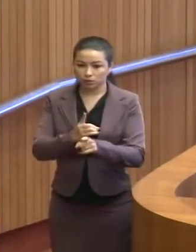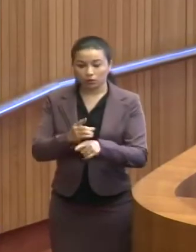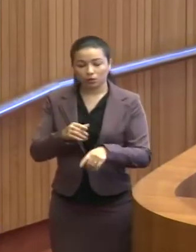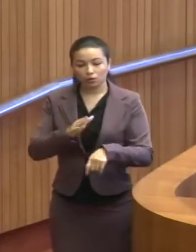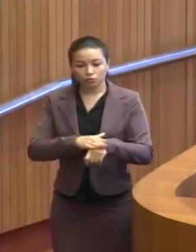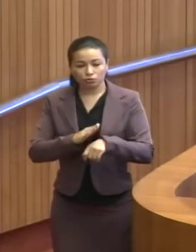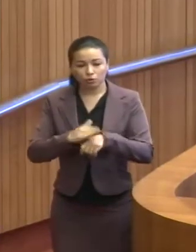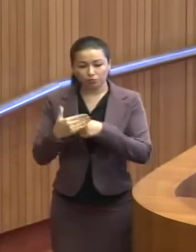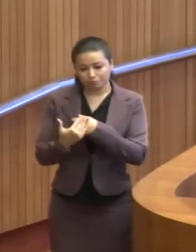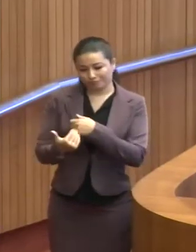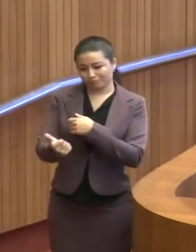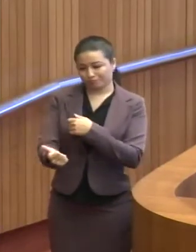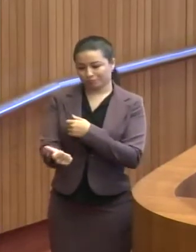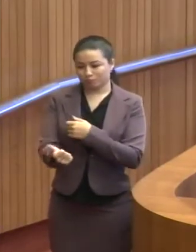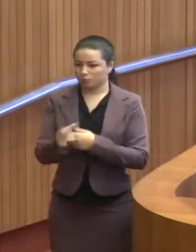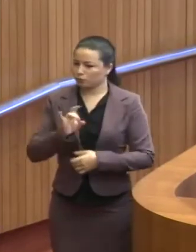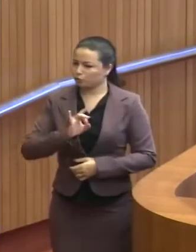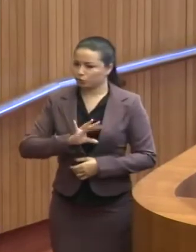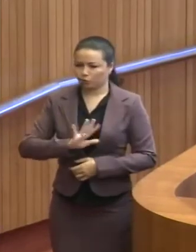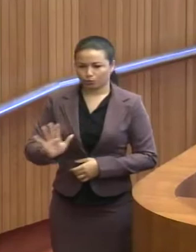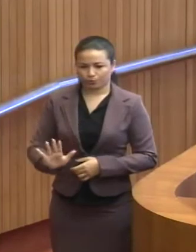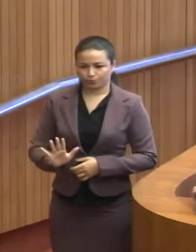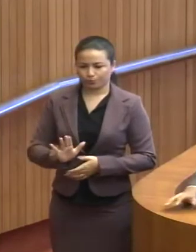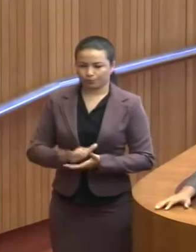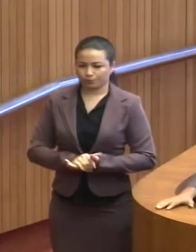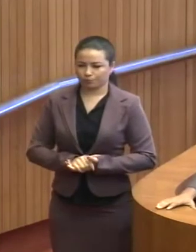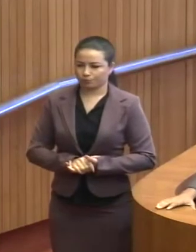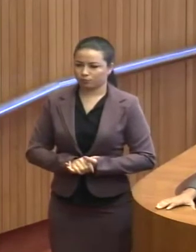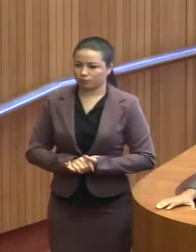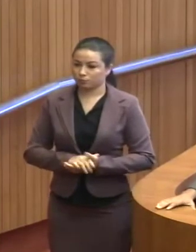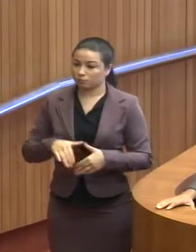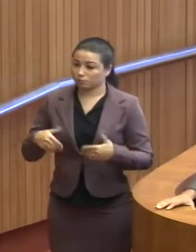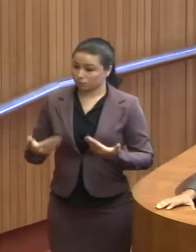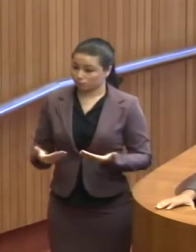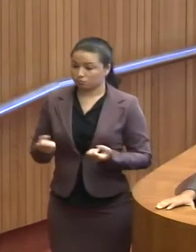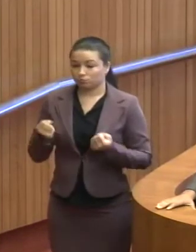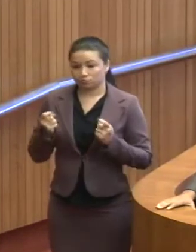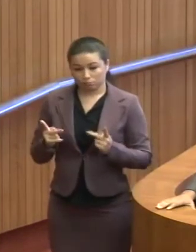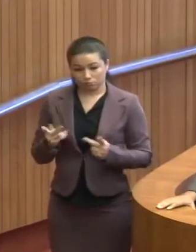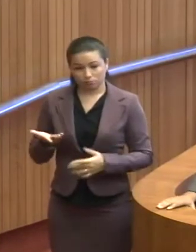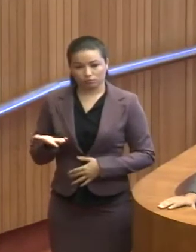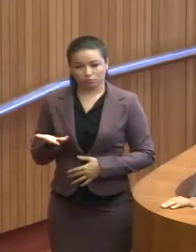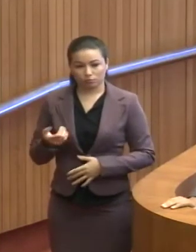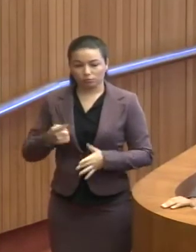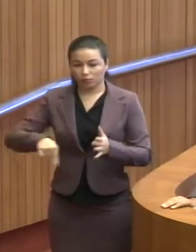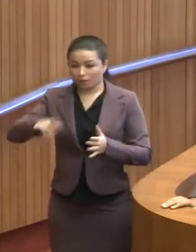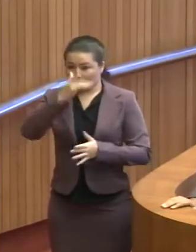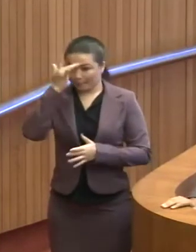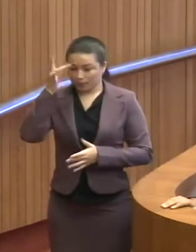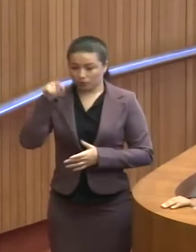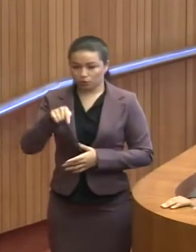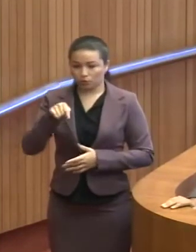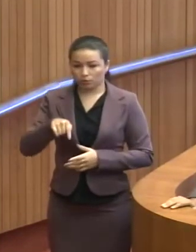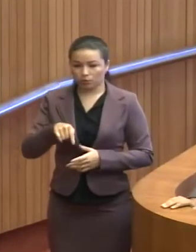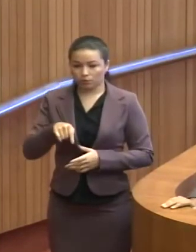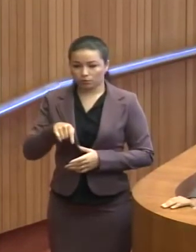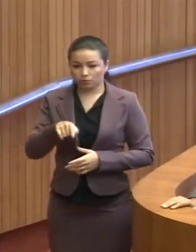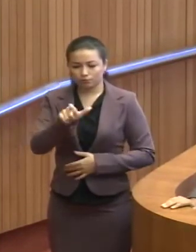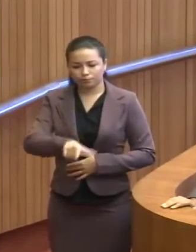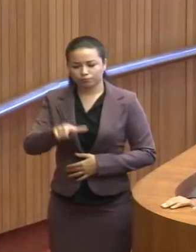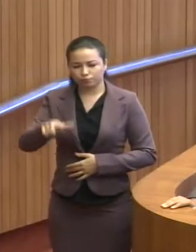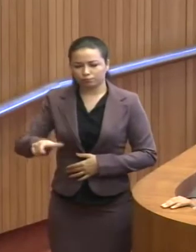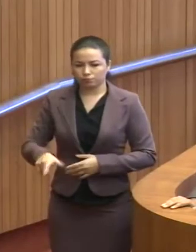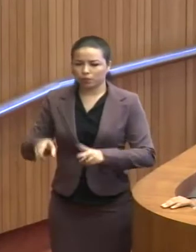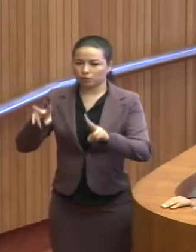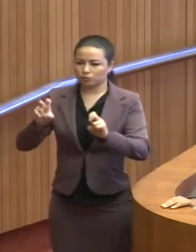que me notificasse. Foi tão somente isso, tão somente isso. Muito bem, Os autores, referente ao